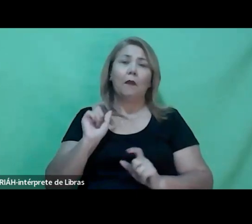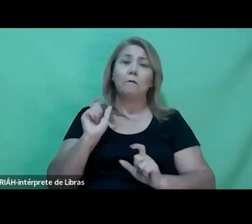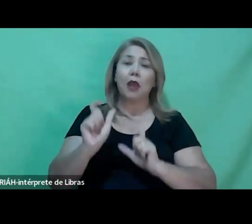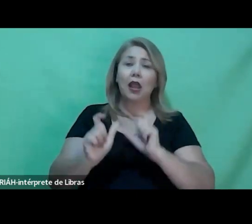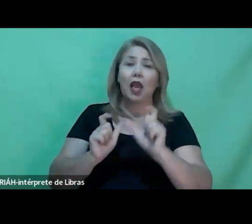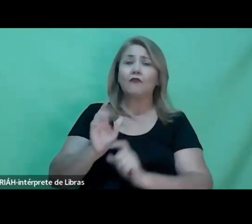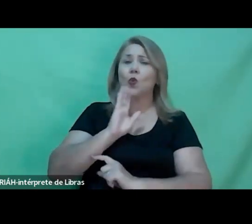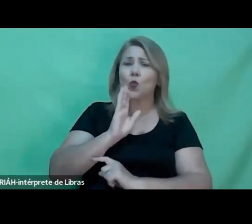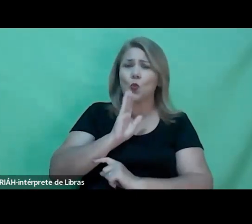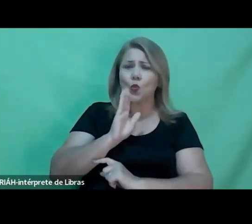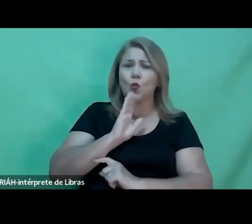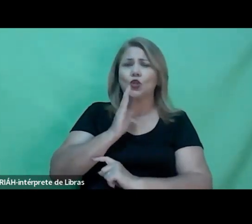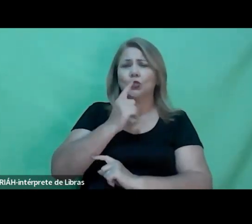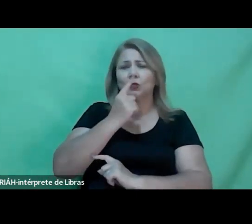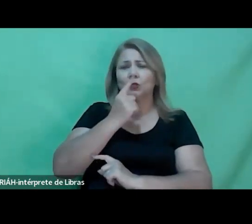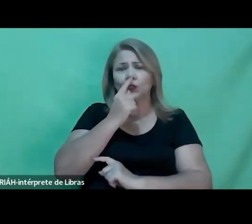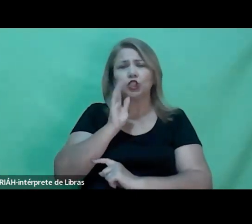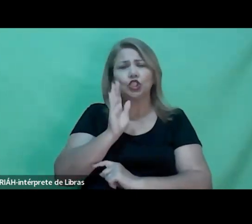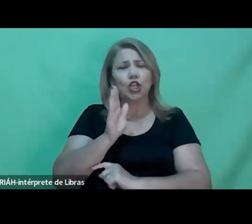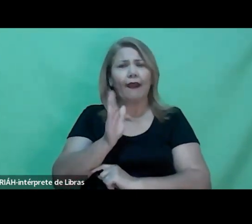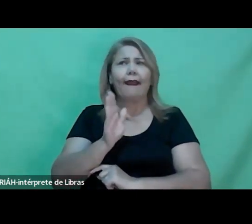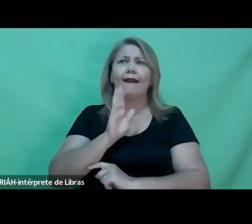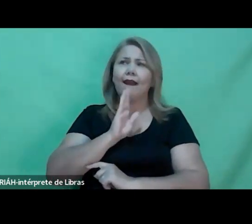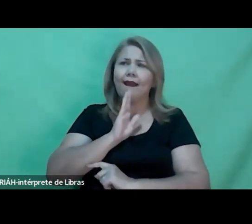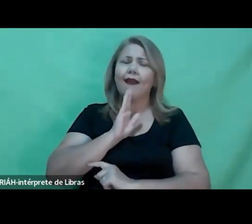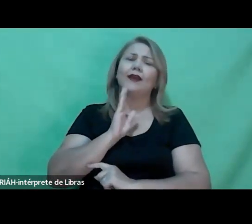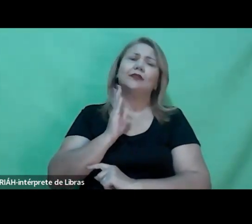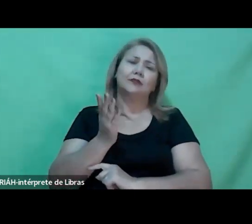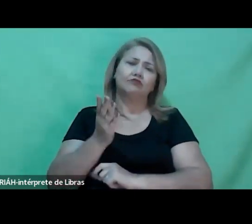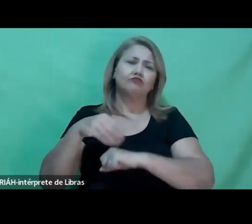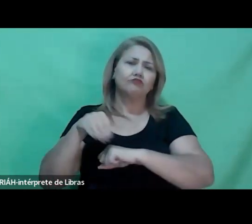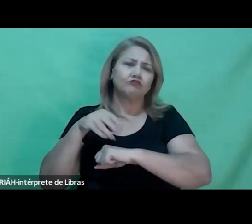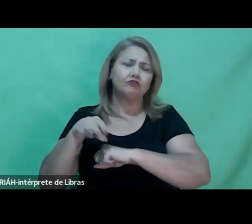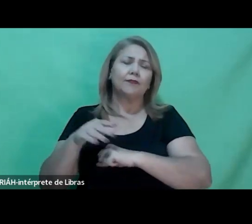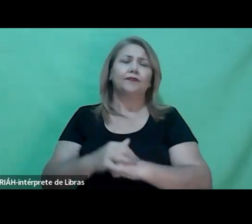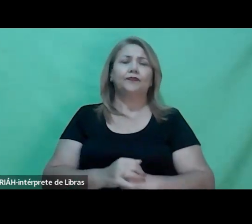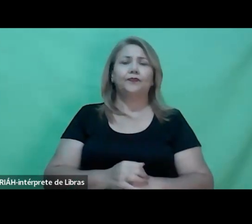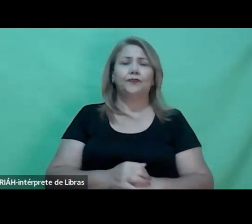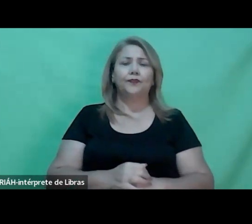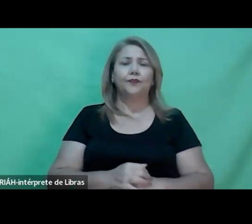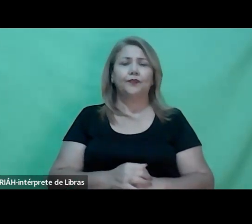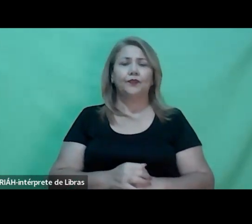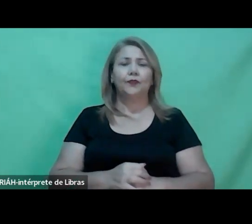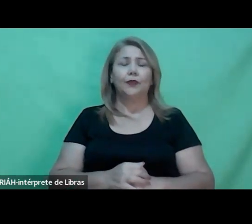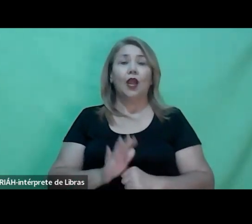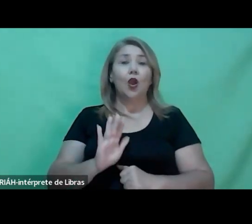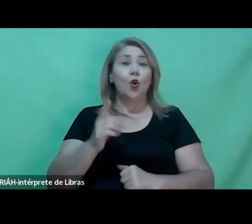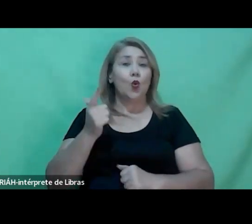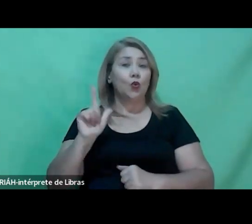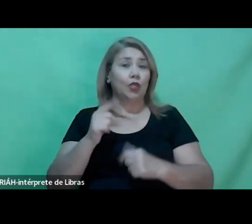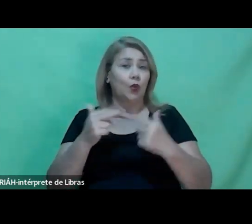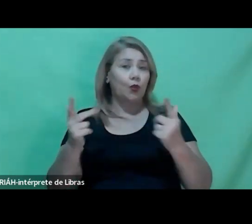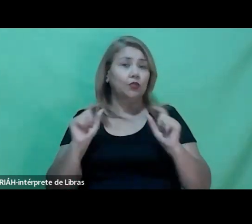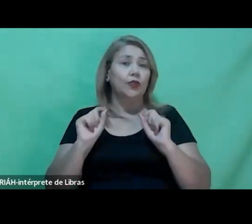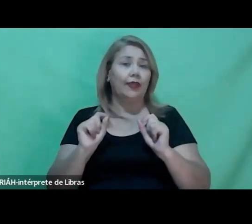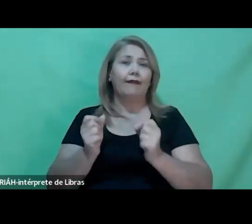lenguaje bueno otra cosa importante es dar la información cuando no